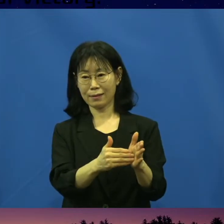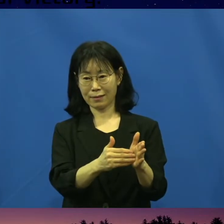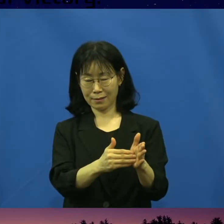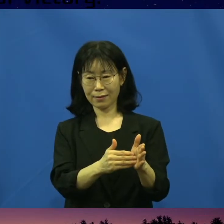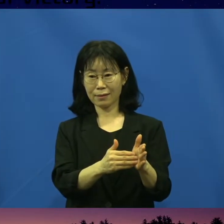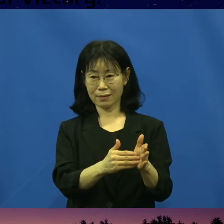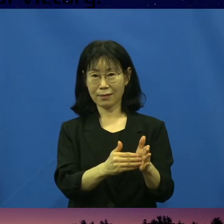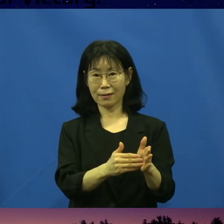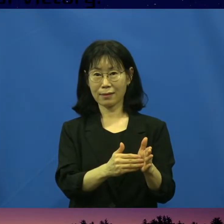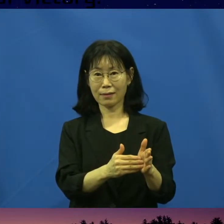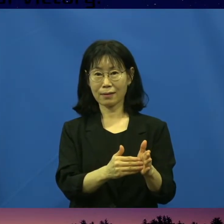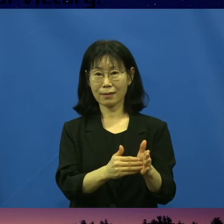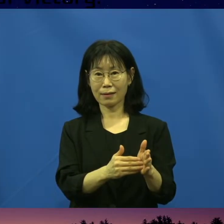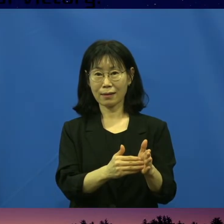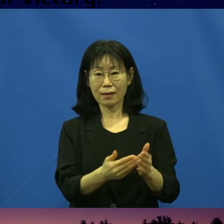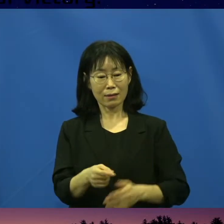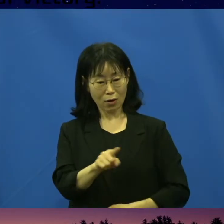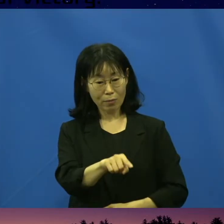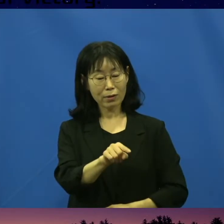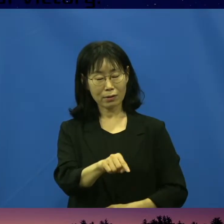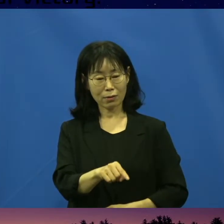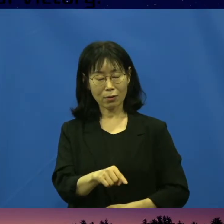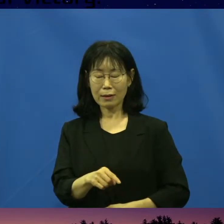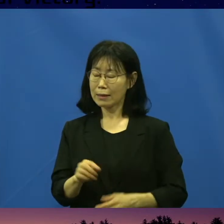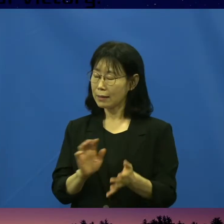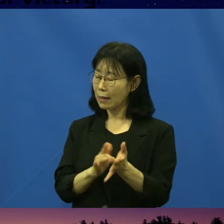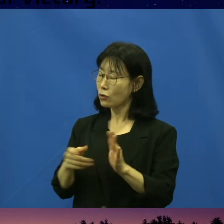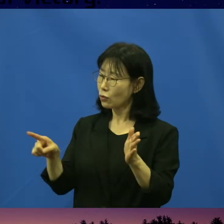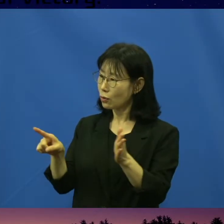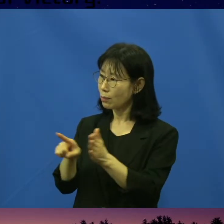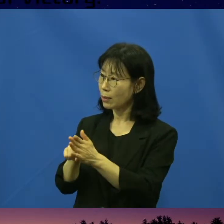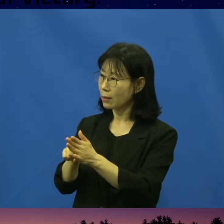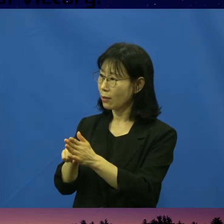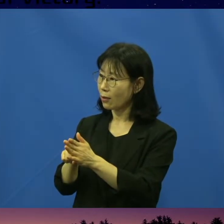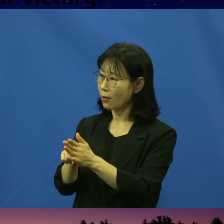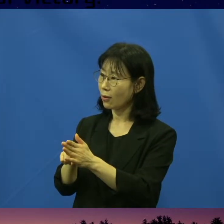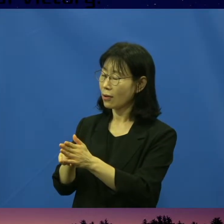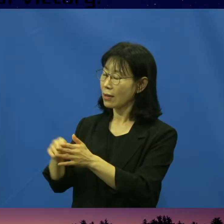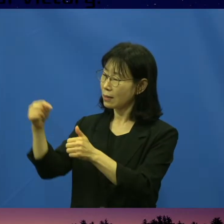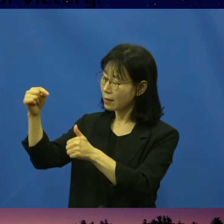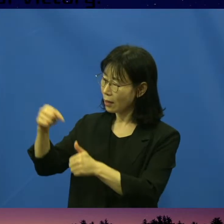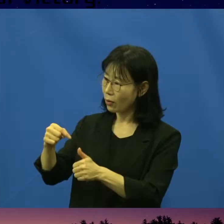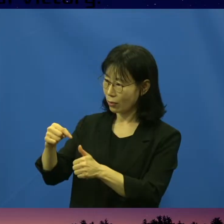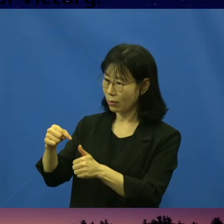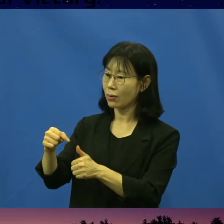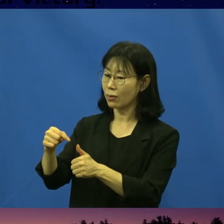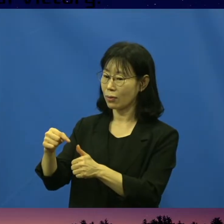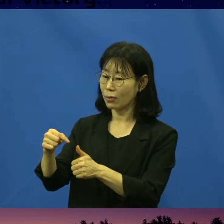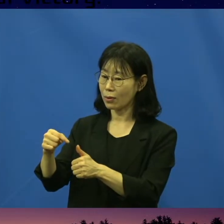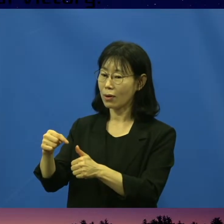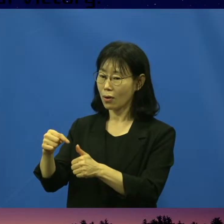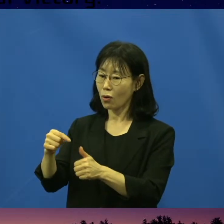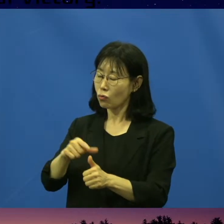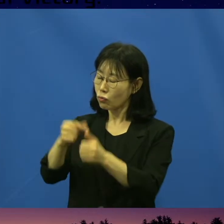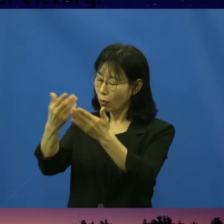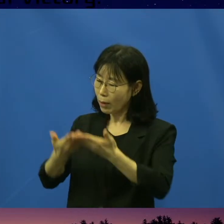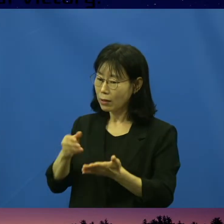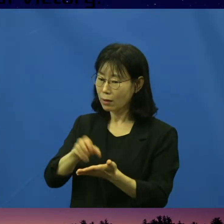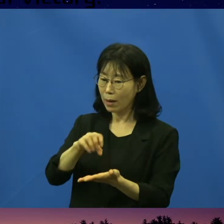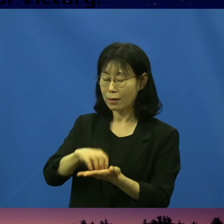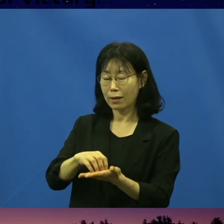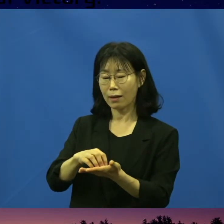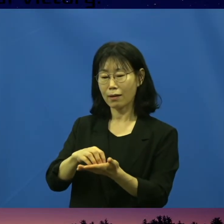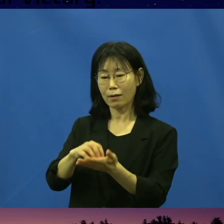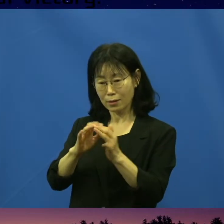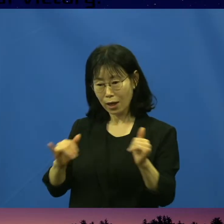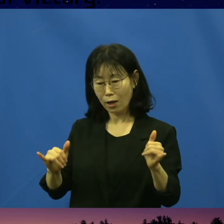그러면요, 그 사람이 살 사람이면요, 딱 달라붙어요. 그럼 내가 어떻게 할 꼴을, 그럼 설명 좀